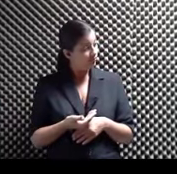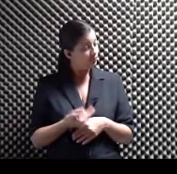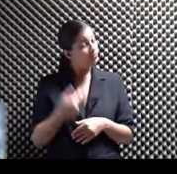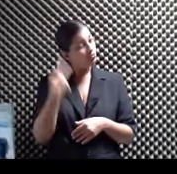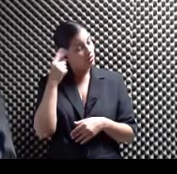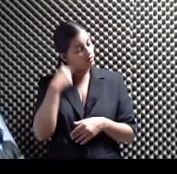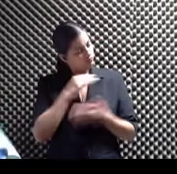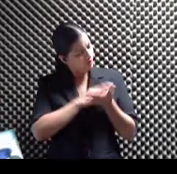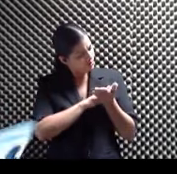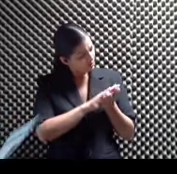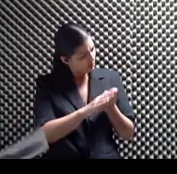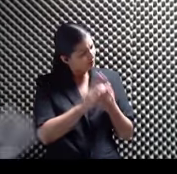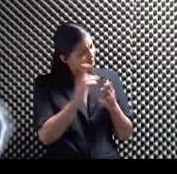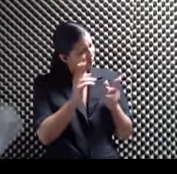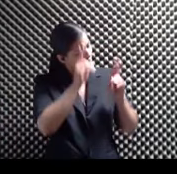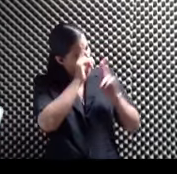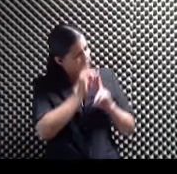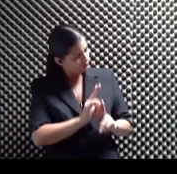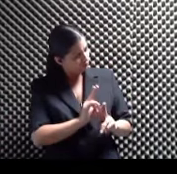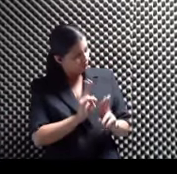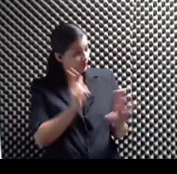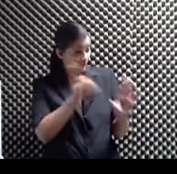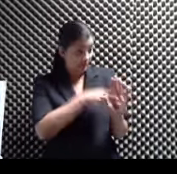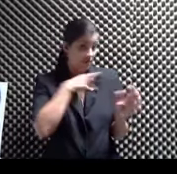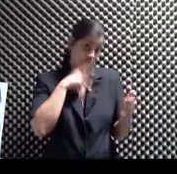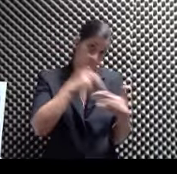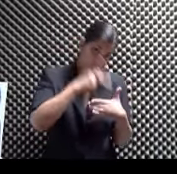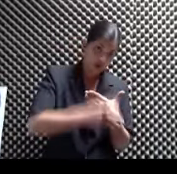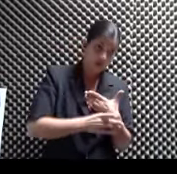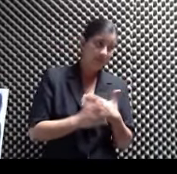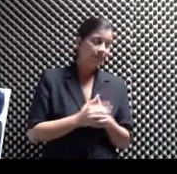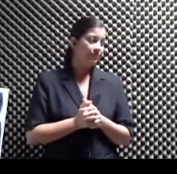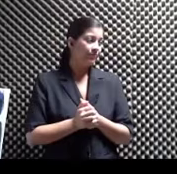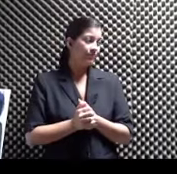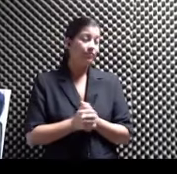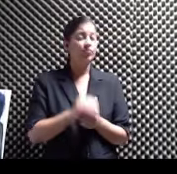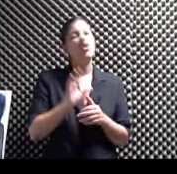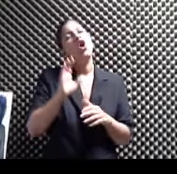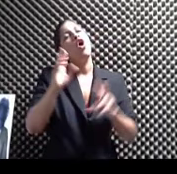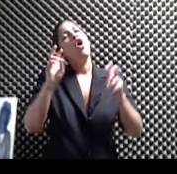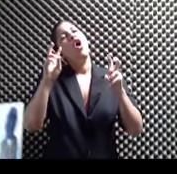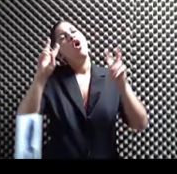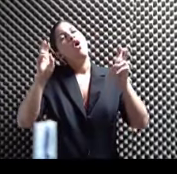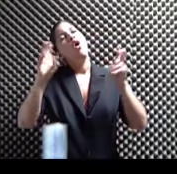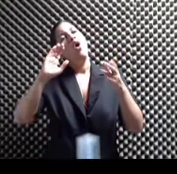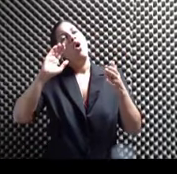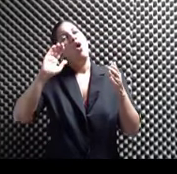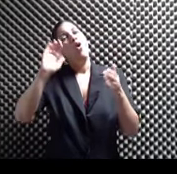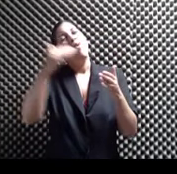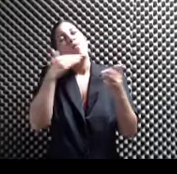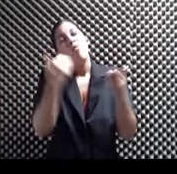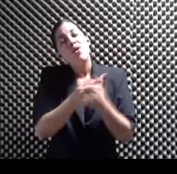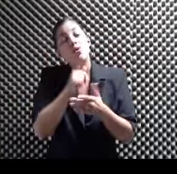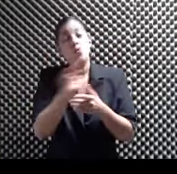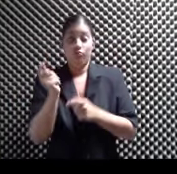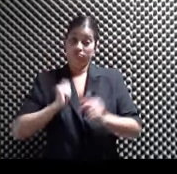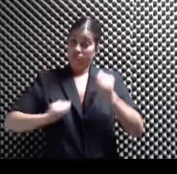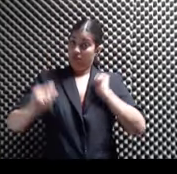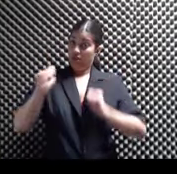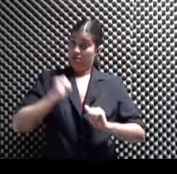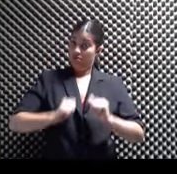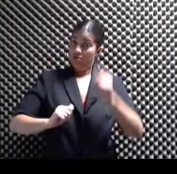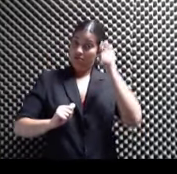placer y un privilegio poder participar de estos programas. Como bueno, es una obra de teatro, es la primera obra